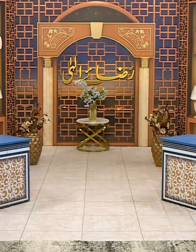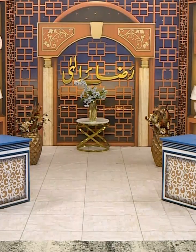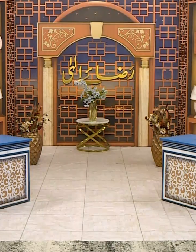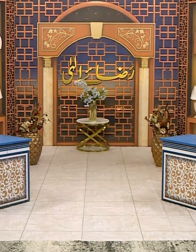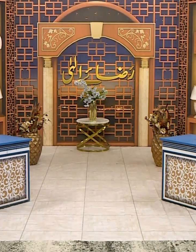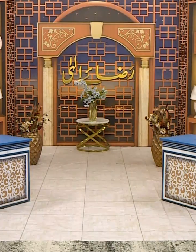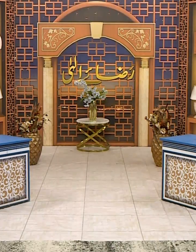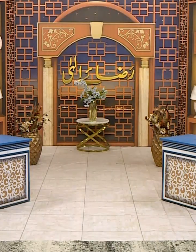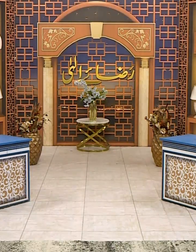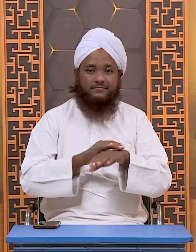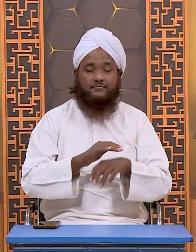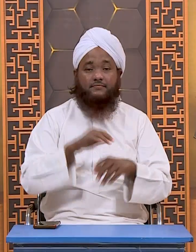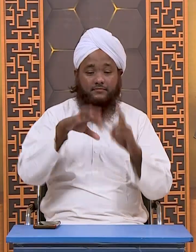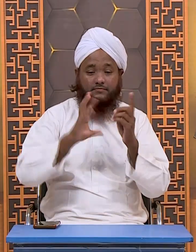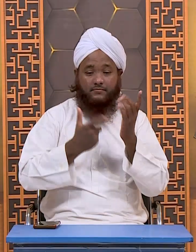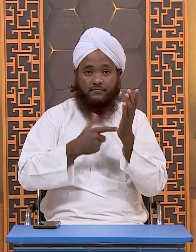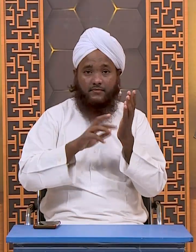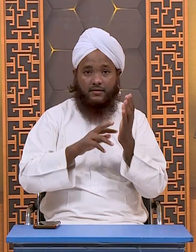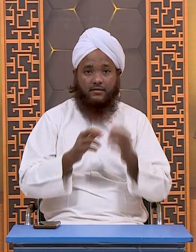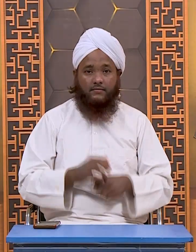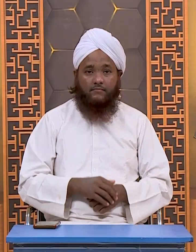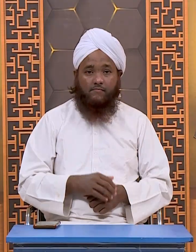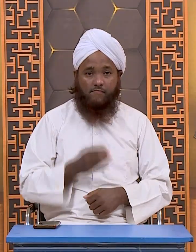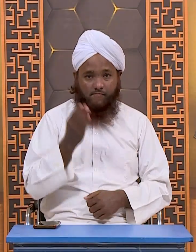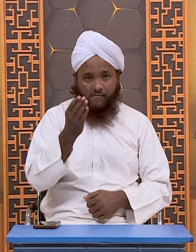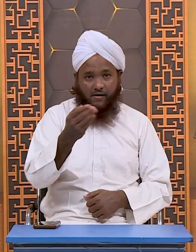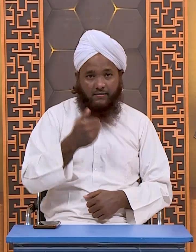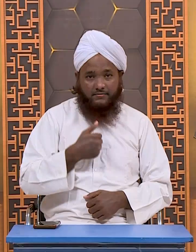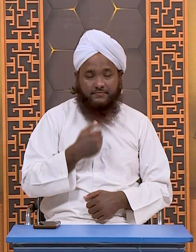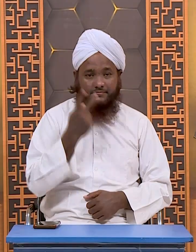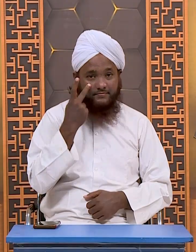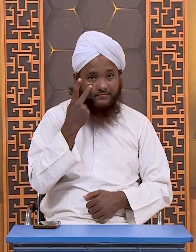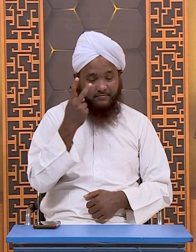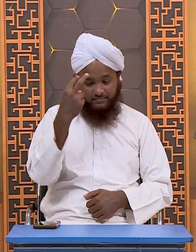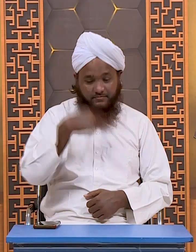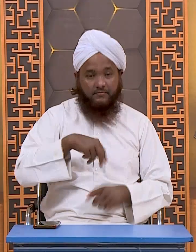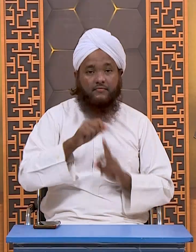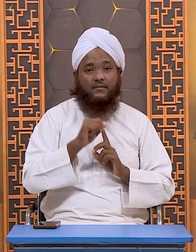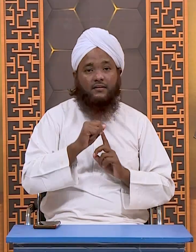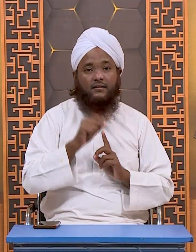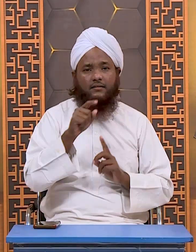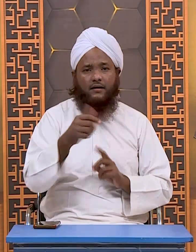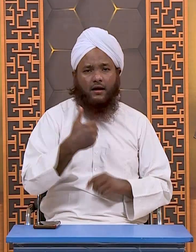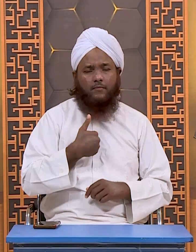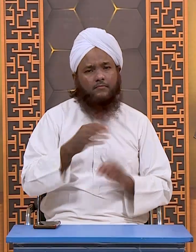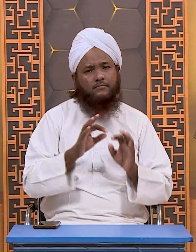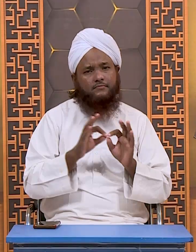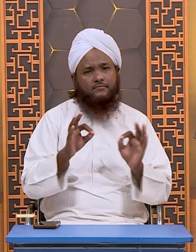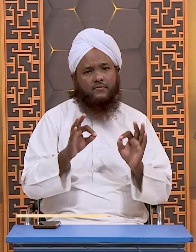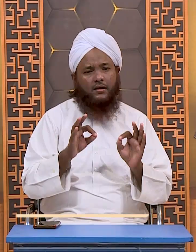जाएगी। अल्लाह अकबर। मदनी चैनल के नाज़रीन, हम भी अपने ऊपर गौर करें कि क्या हम भी हर हाल में, हर आन